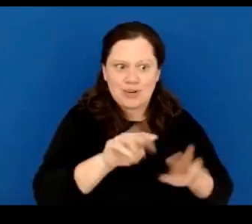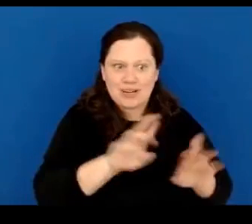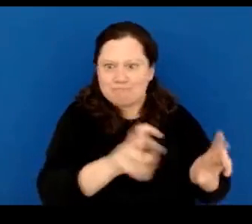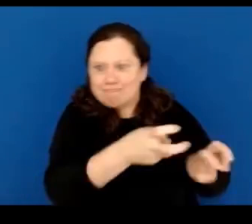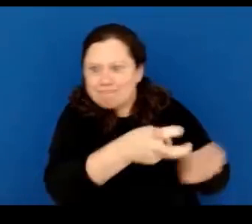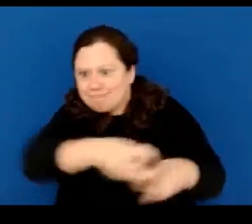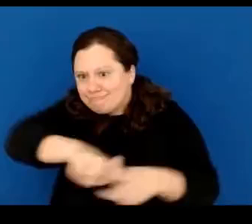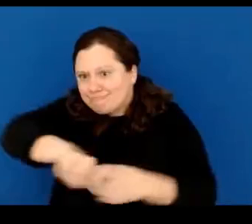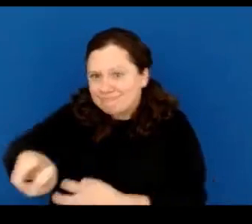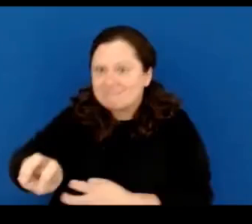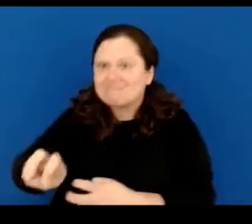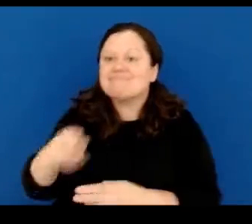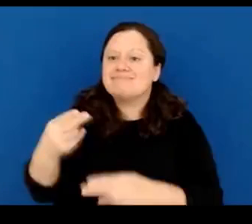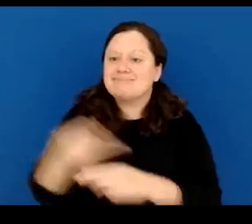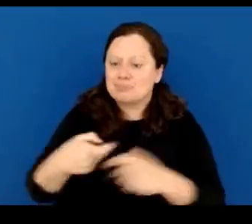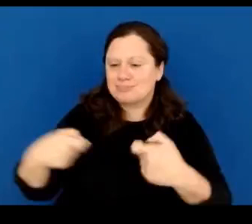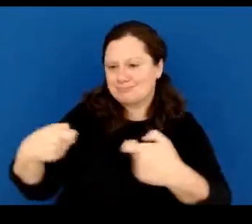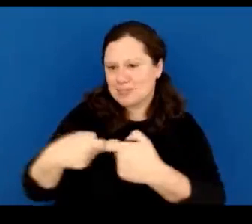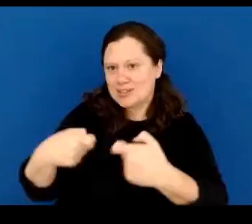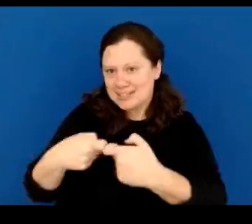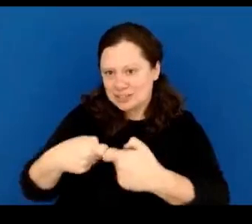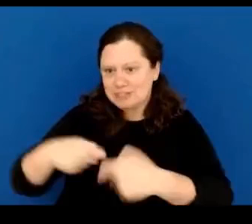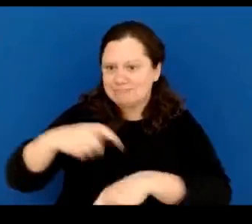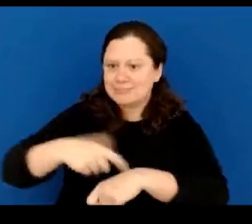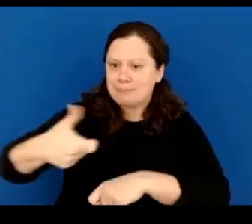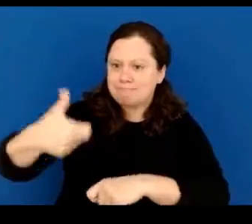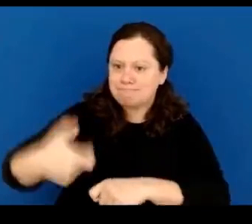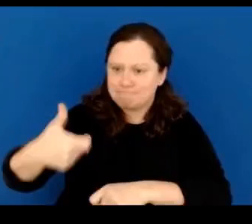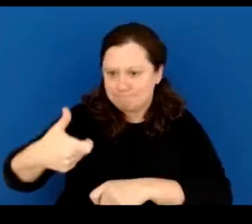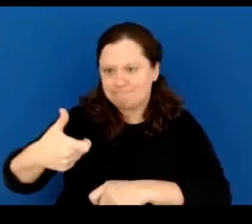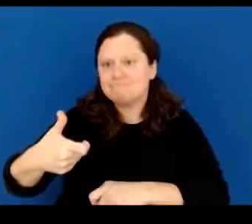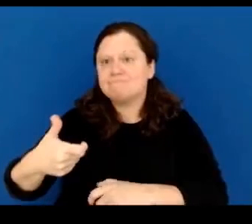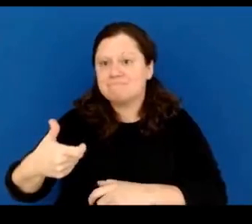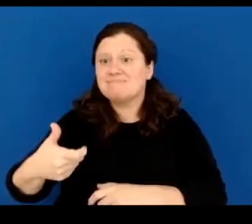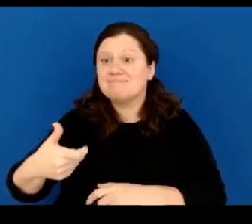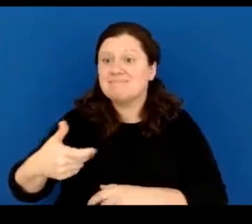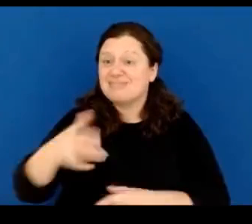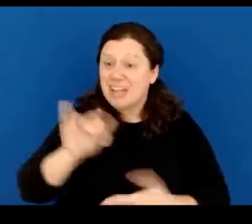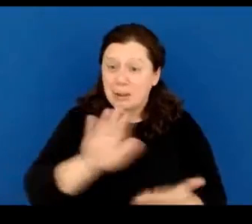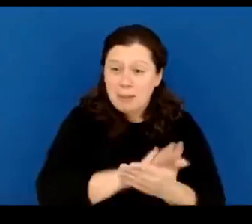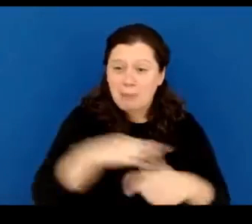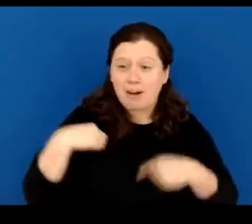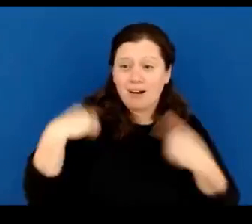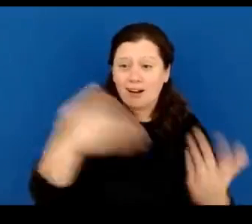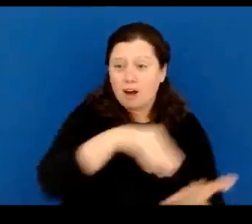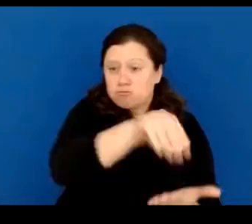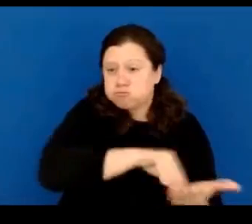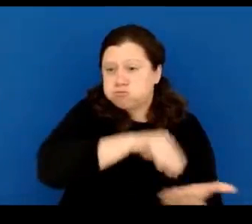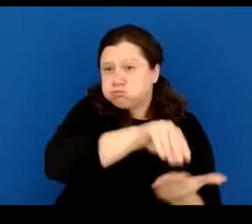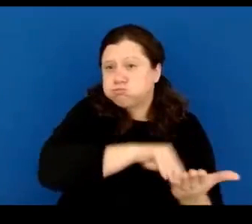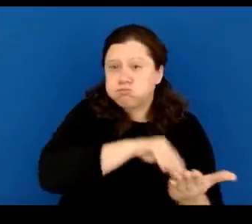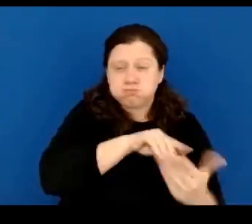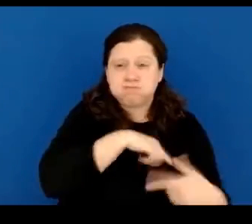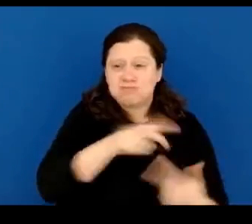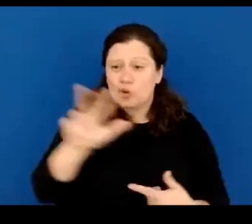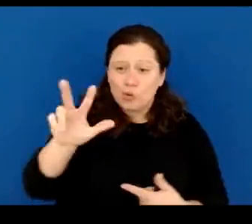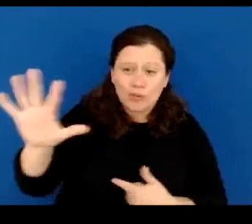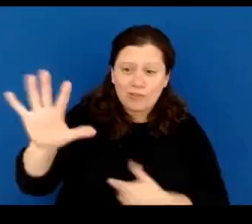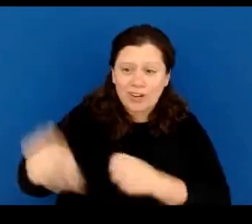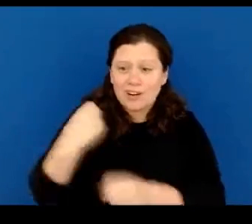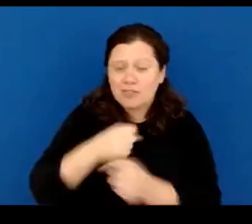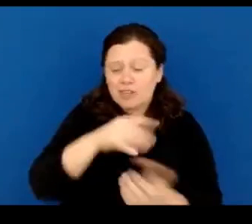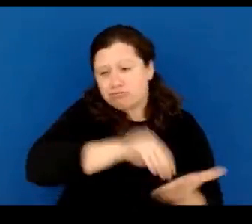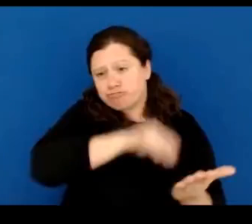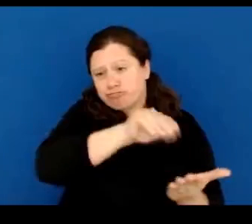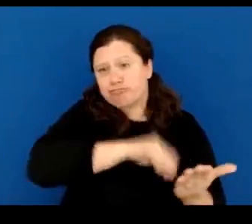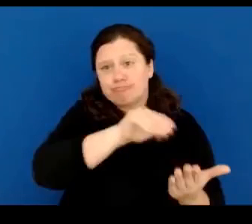已經使用咗35年，所以我哋知道呢個係一個好大嘅變化。咁就係呢個原因，我哋嘅